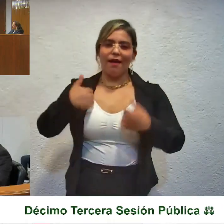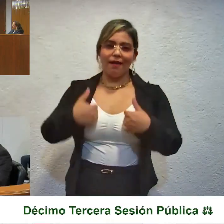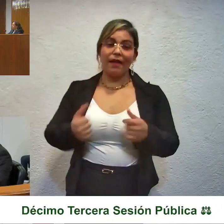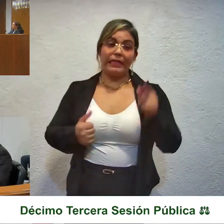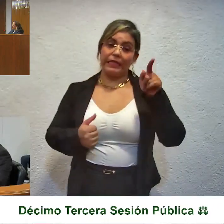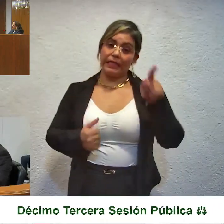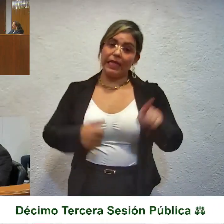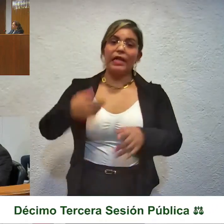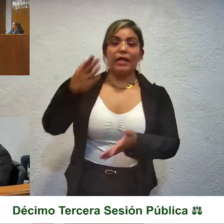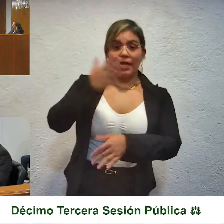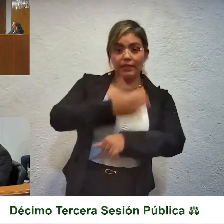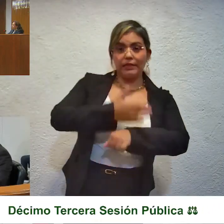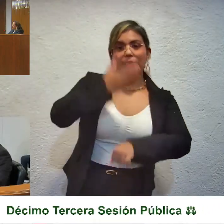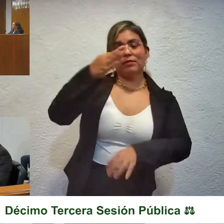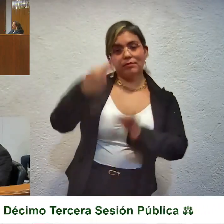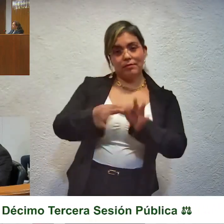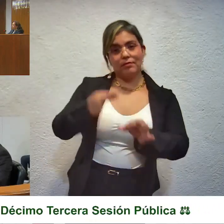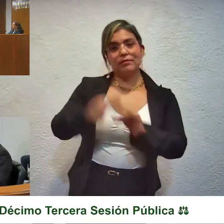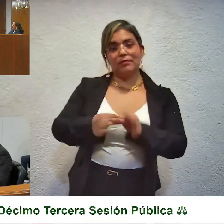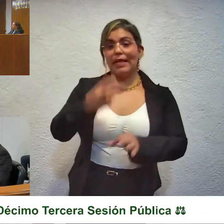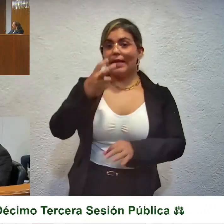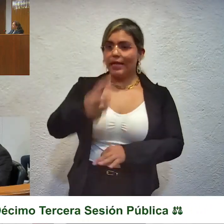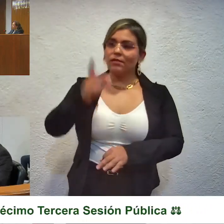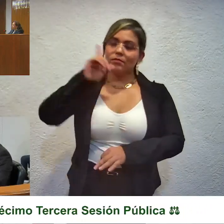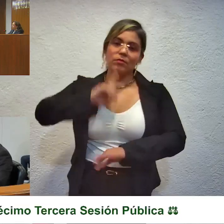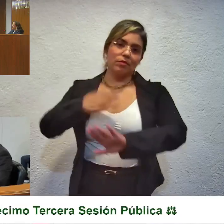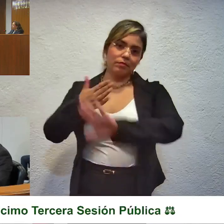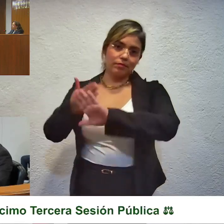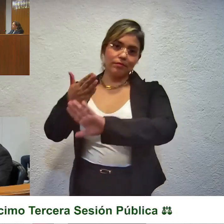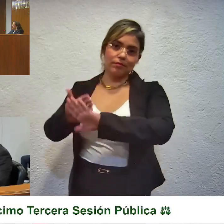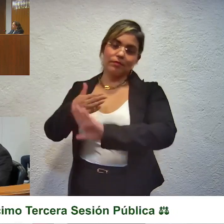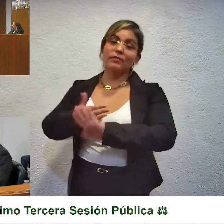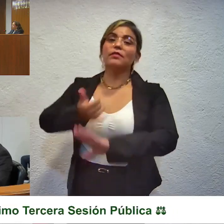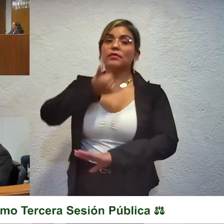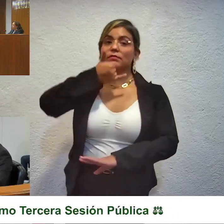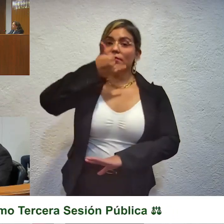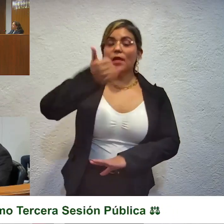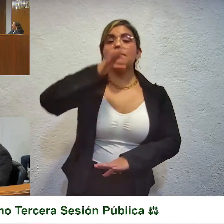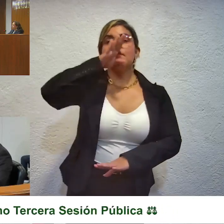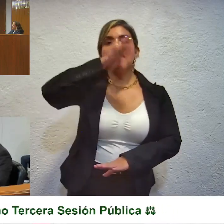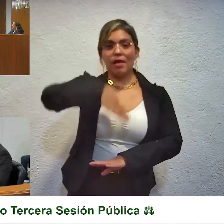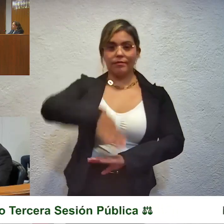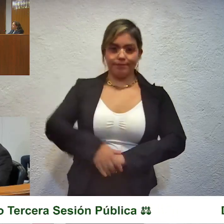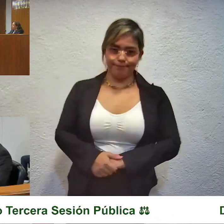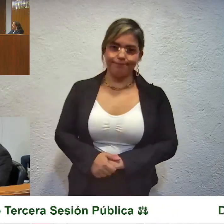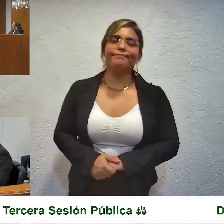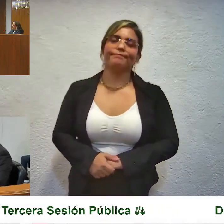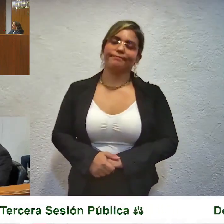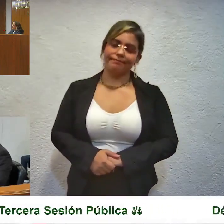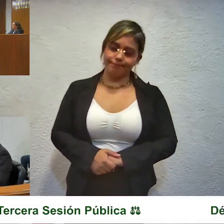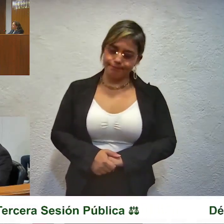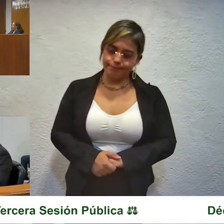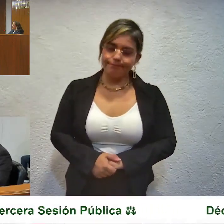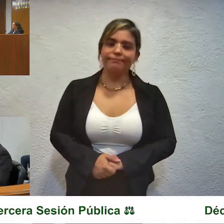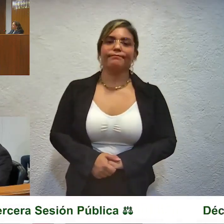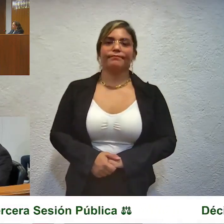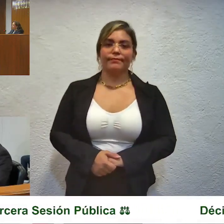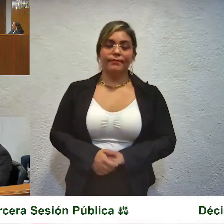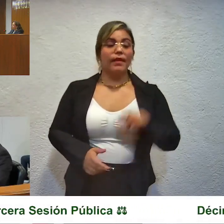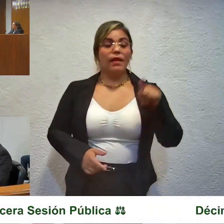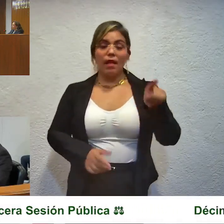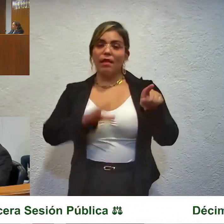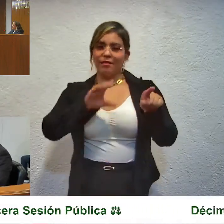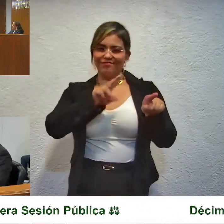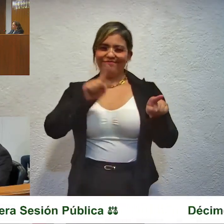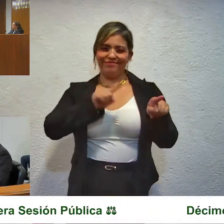prevención de conductas que constituyan violencia política contra las mujeres. Asimismo, se propone la inscripción del ciudadano Carlos